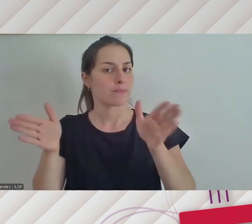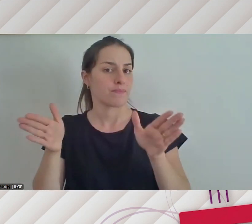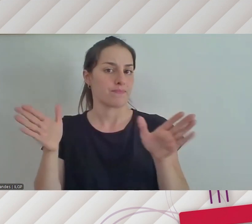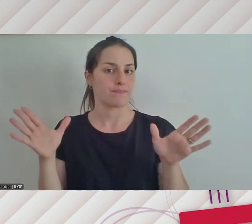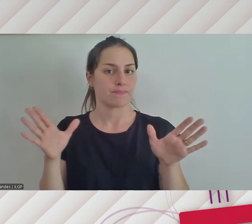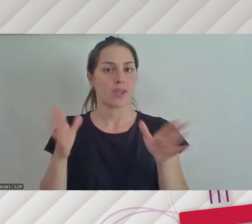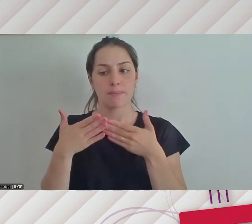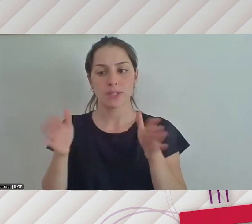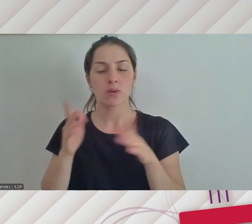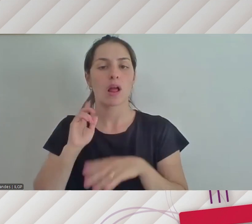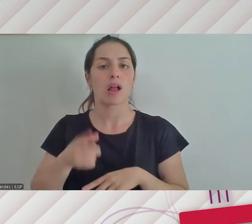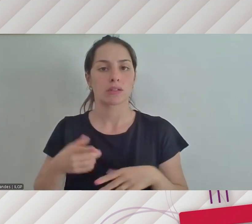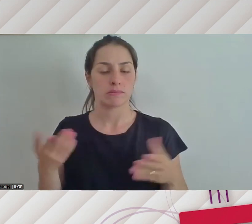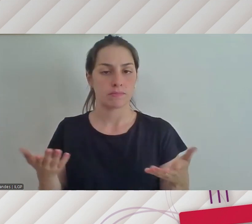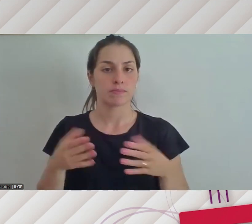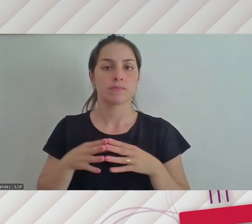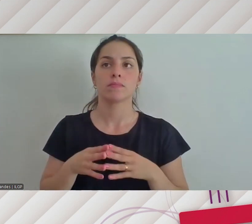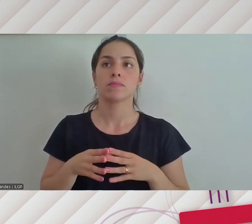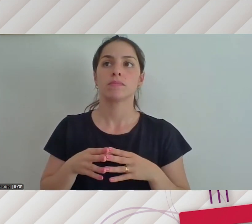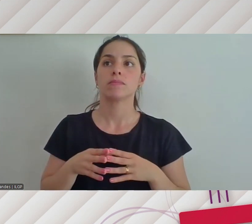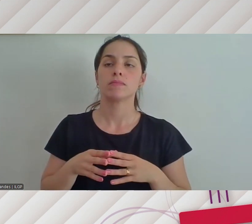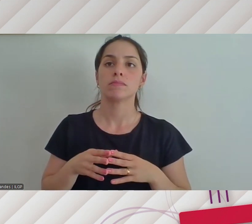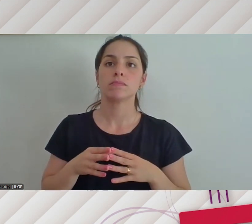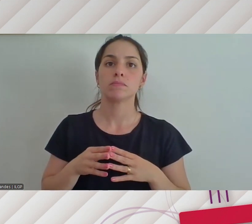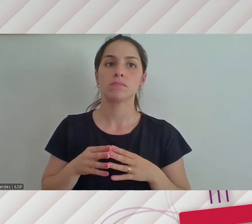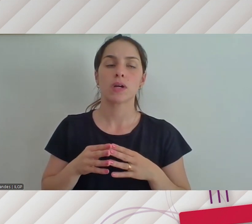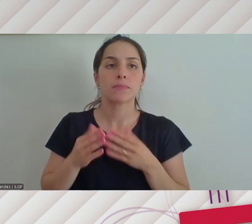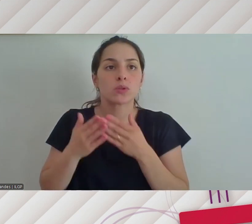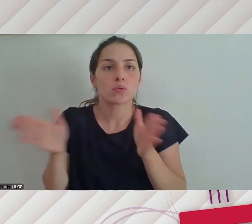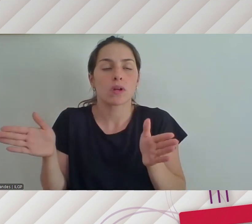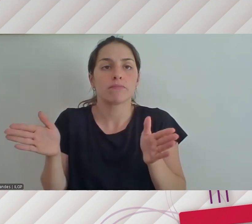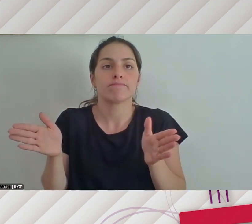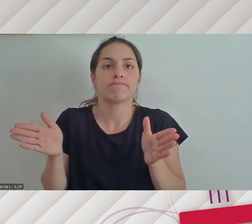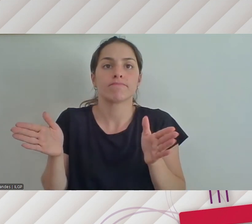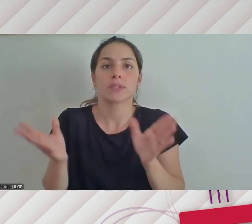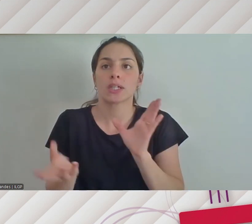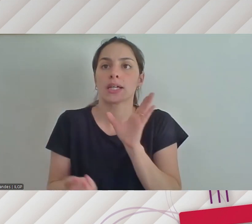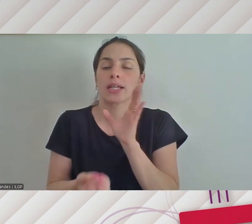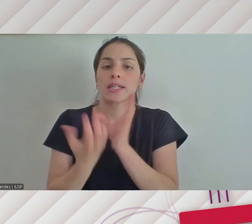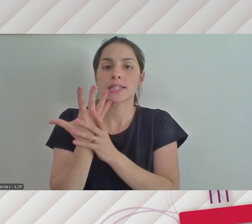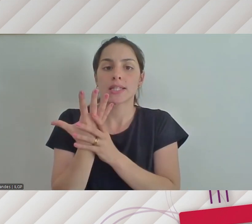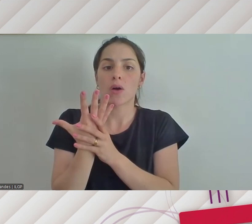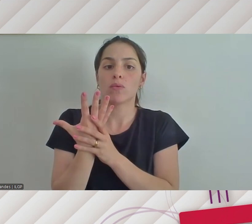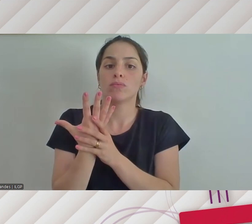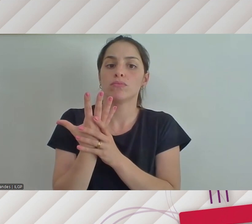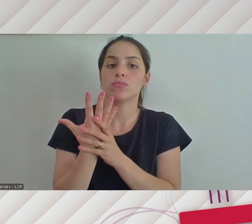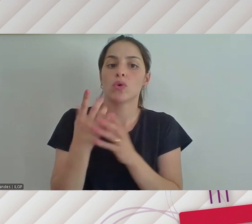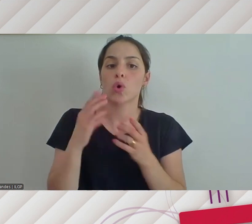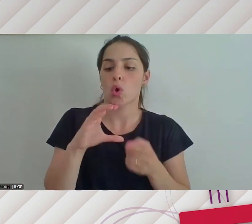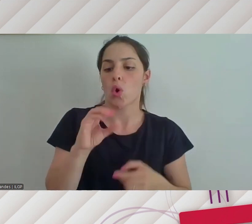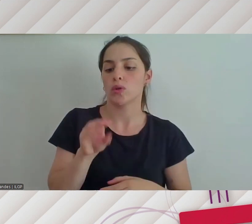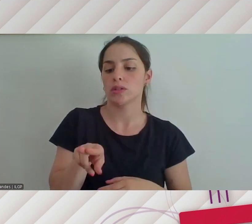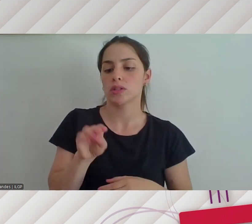esta abertura é feita, nomeadamente, através da criação de consórcios com